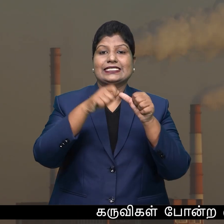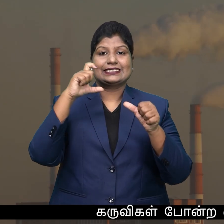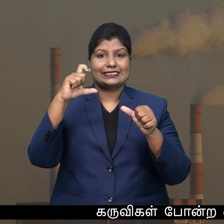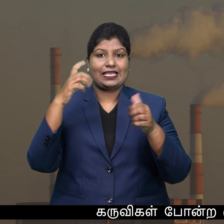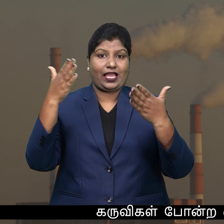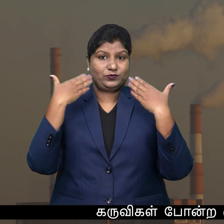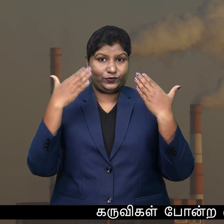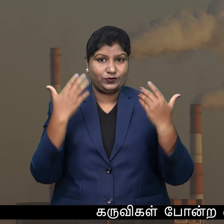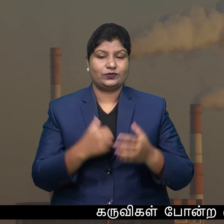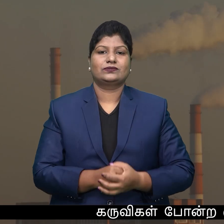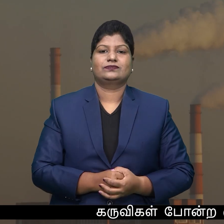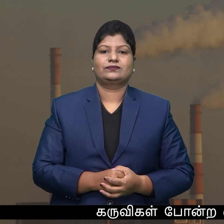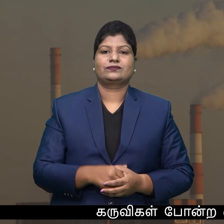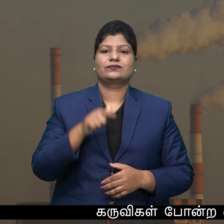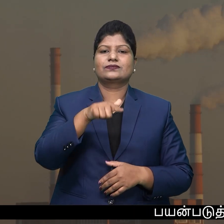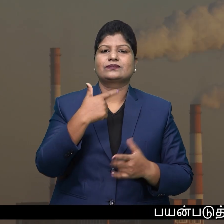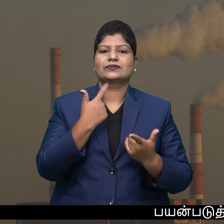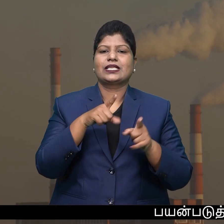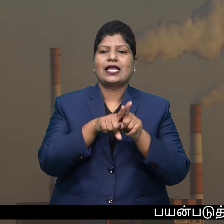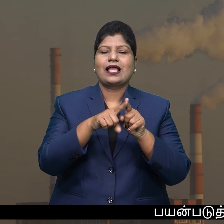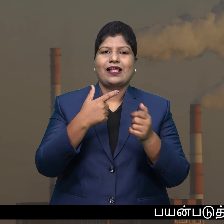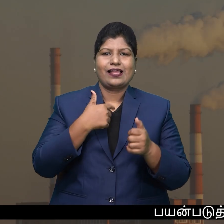போன்ற குளிரூட்டும் கருவிகளில் பயன்படுத்தப்படுகின்றன.